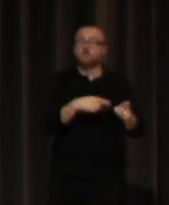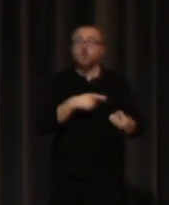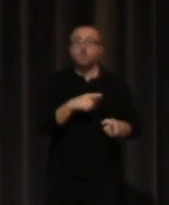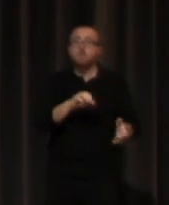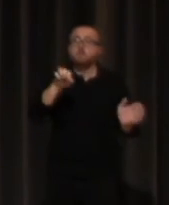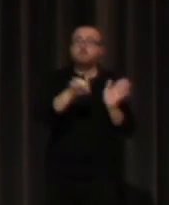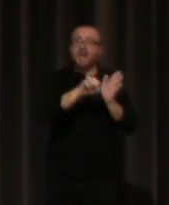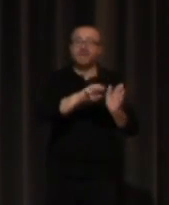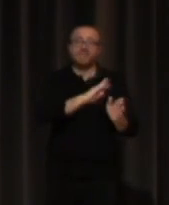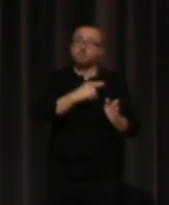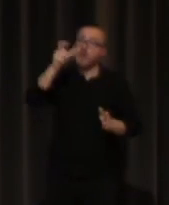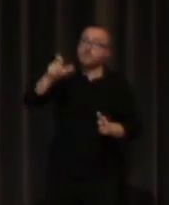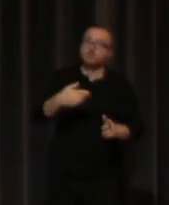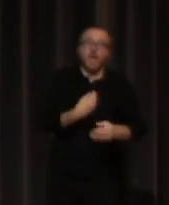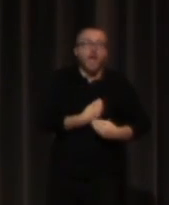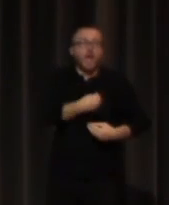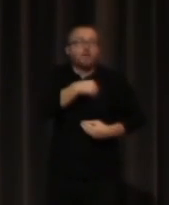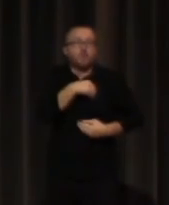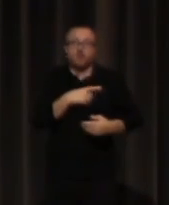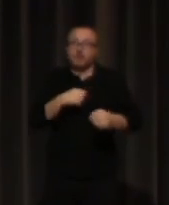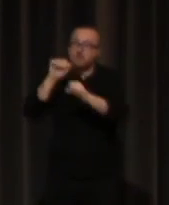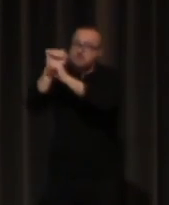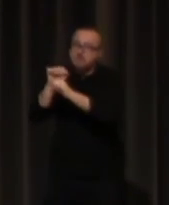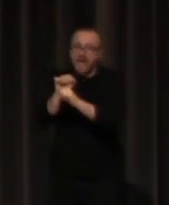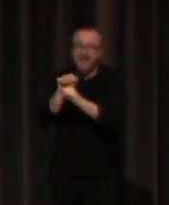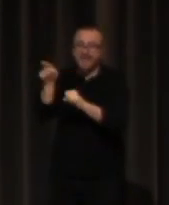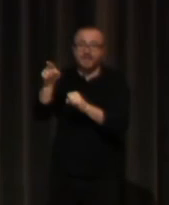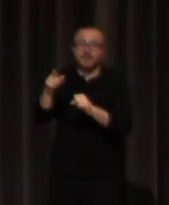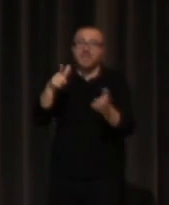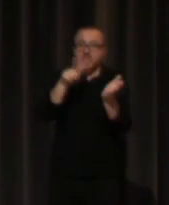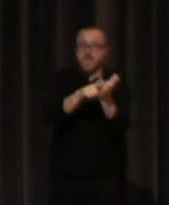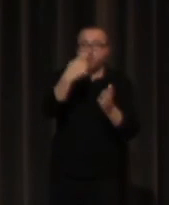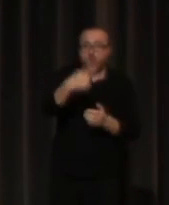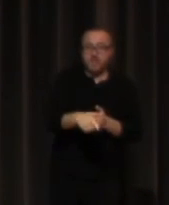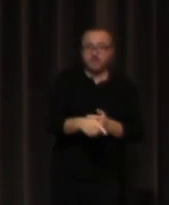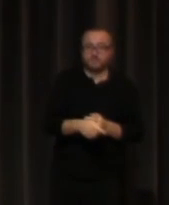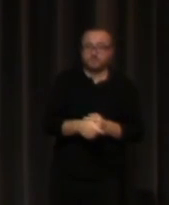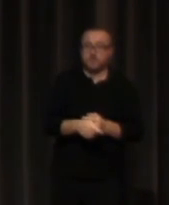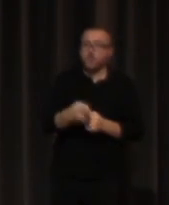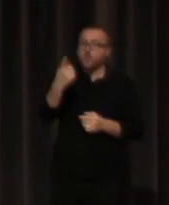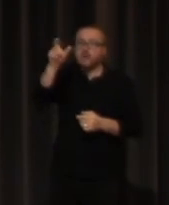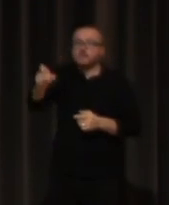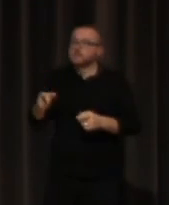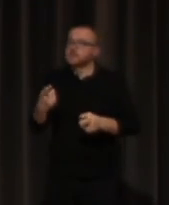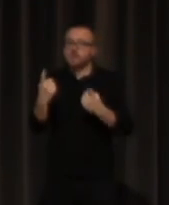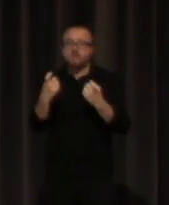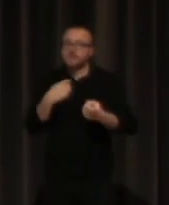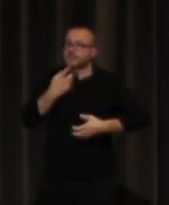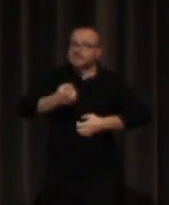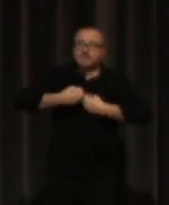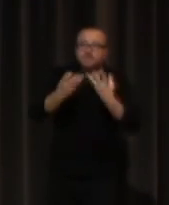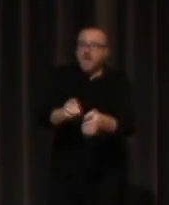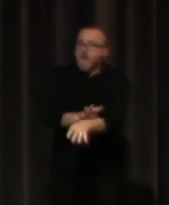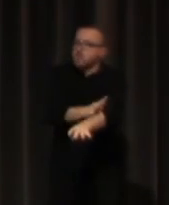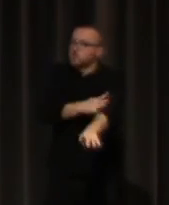gravar, que ha fet aquesta incisió seva, que ha dit allò que volia dir, algú que no podia aguantar la seva emoció de